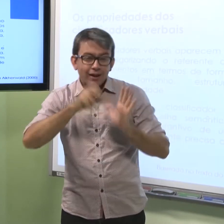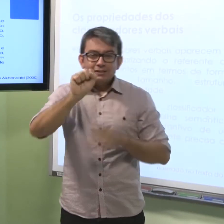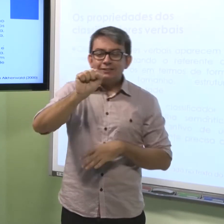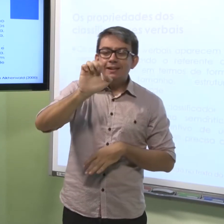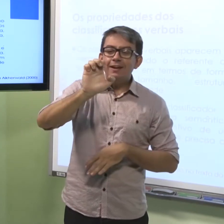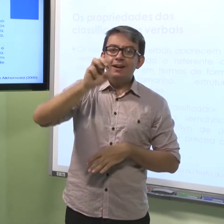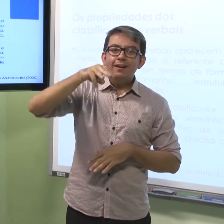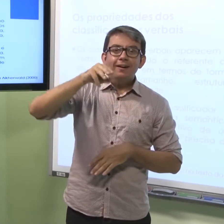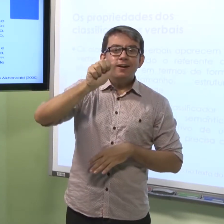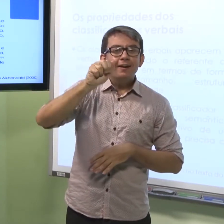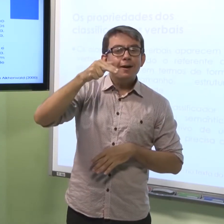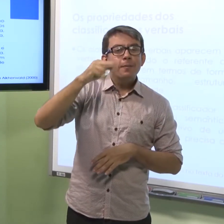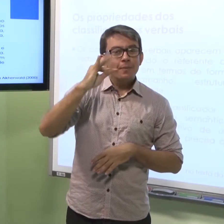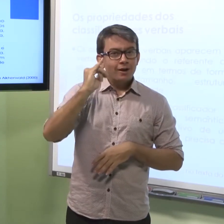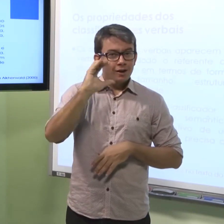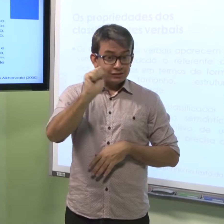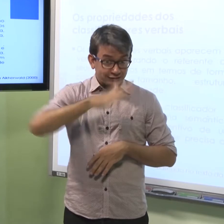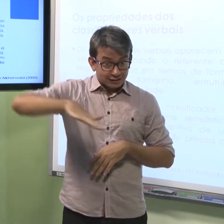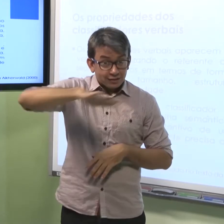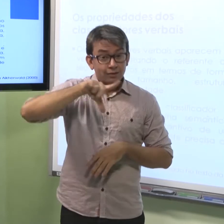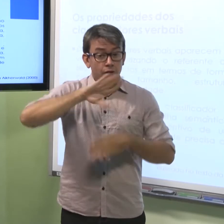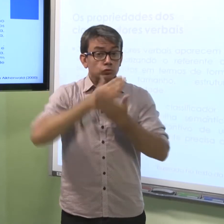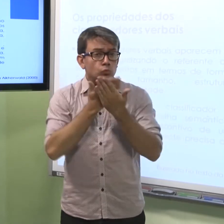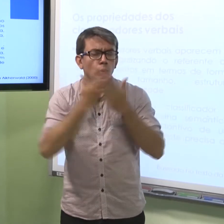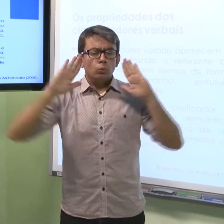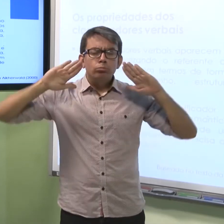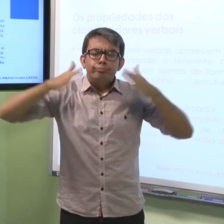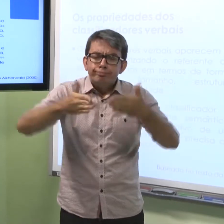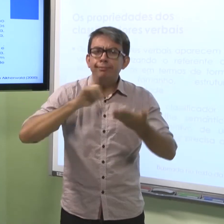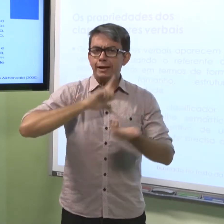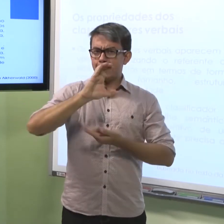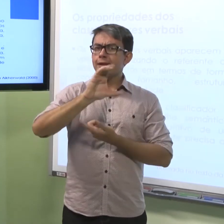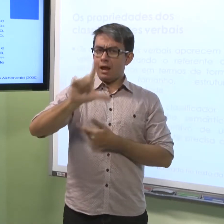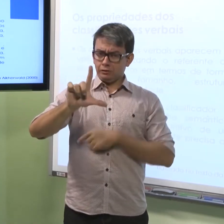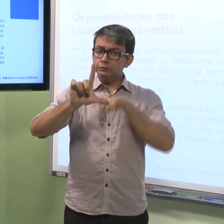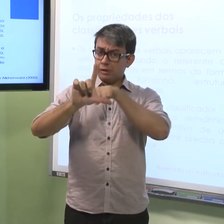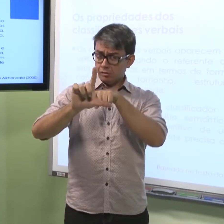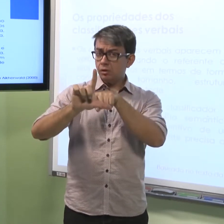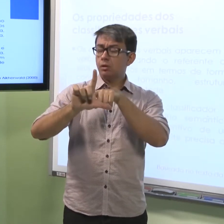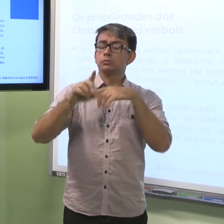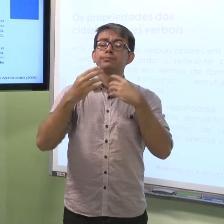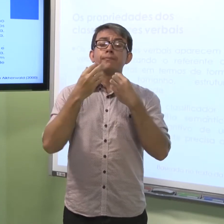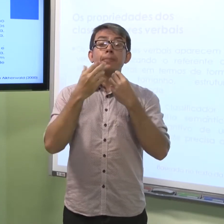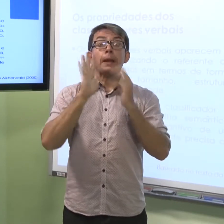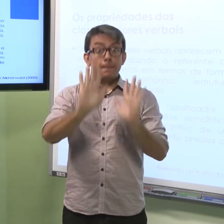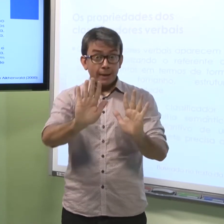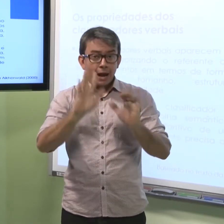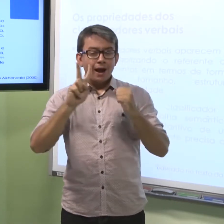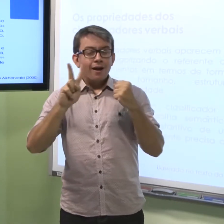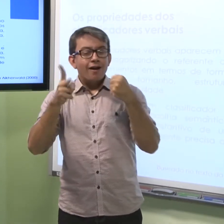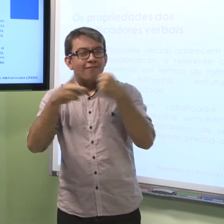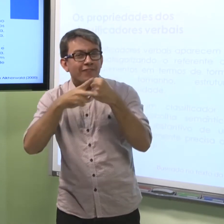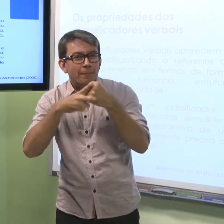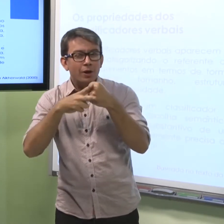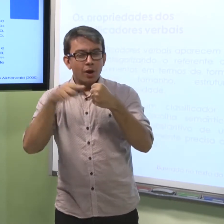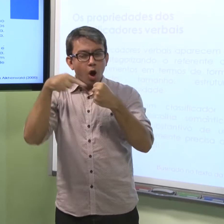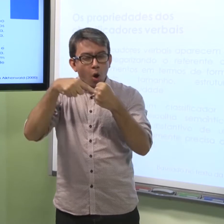Os estudos dos classificadores são mais voltados na área da semântica. Então, a área da semântica